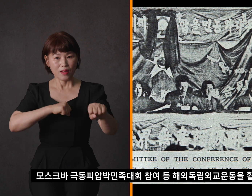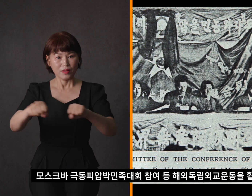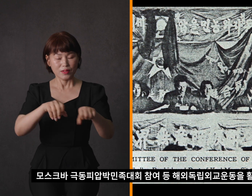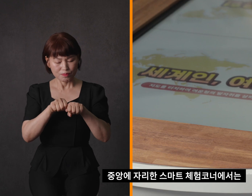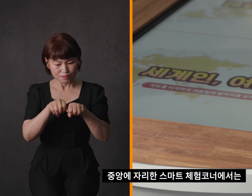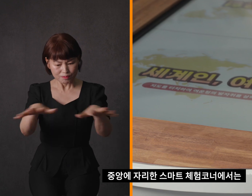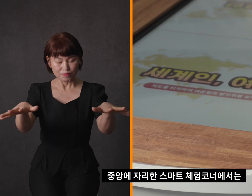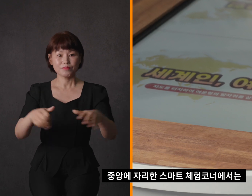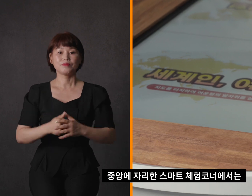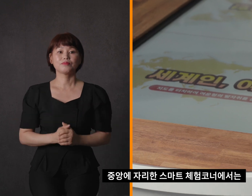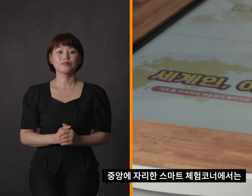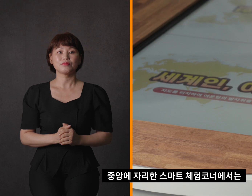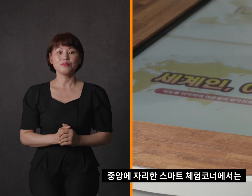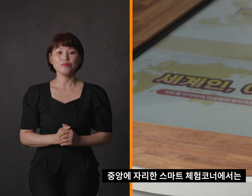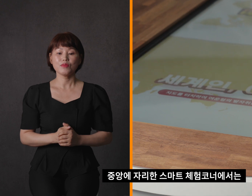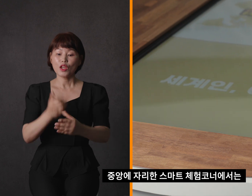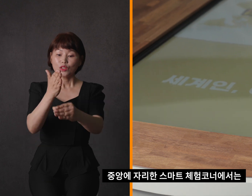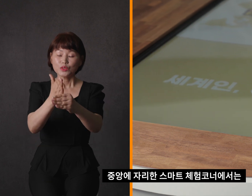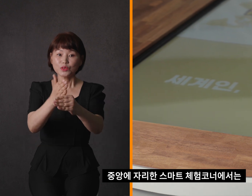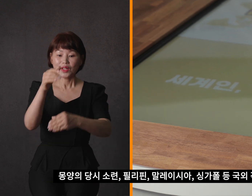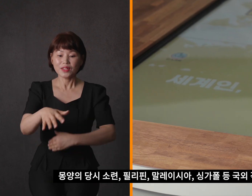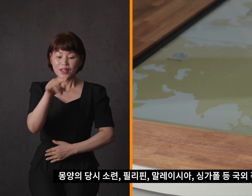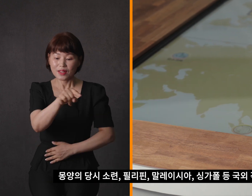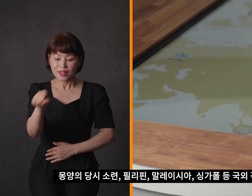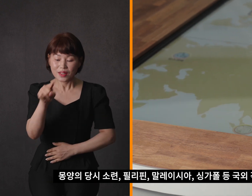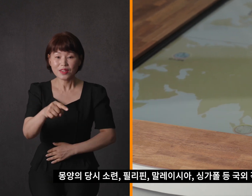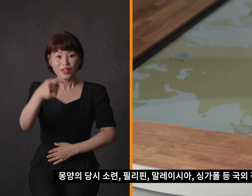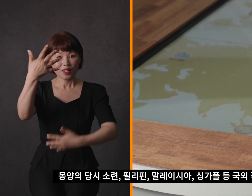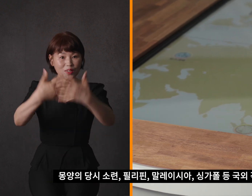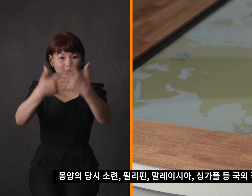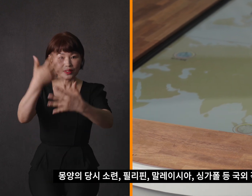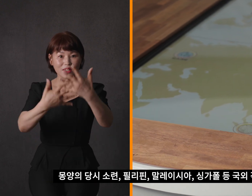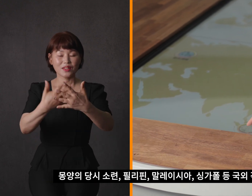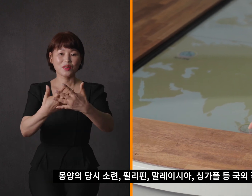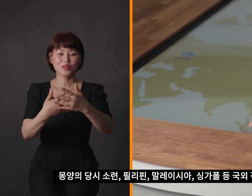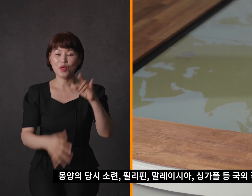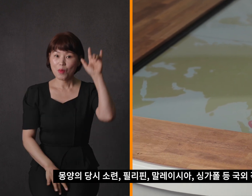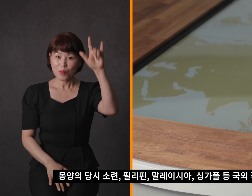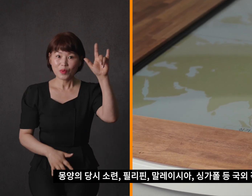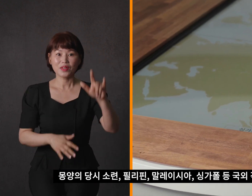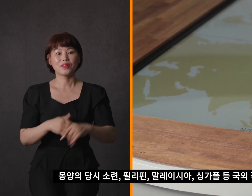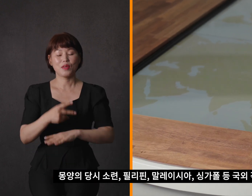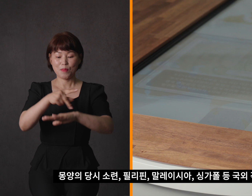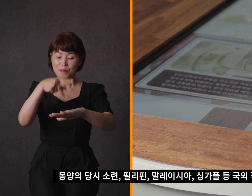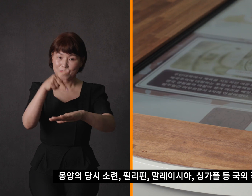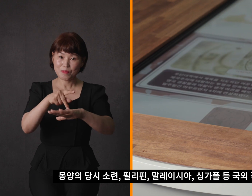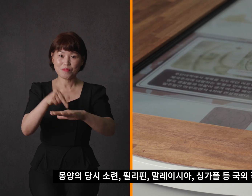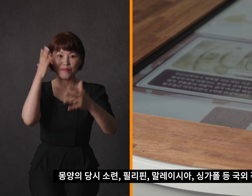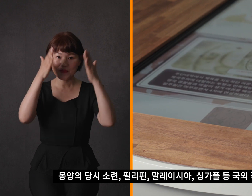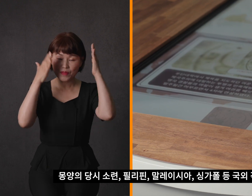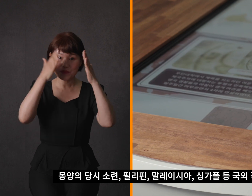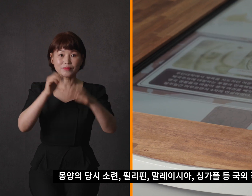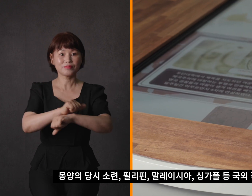이어갑니다. 중앙에 자리한 스마트 체험 코너에서는 몽양의 당시 소련, 필리핀, 말레이시아,